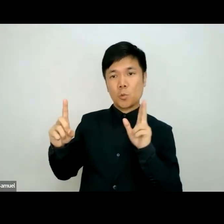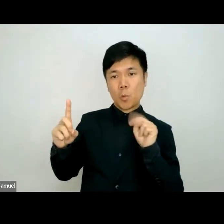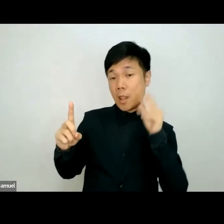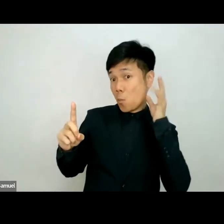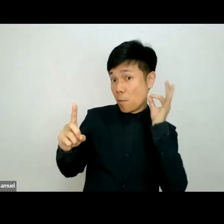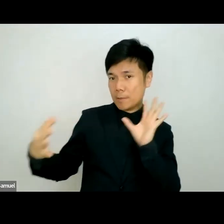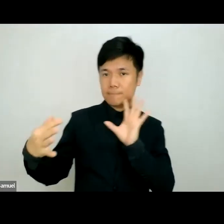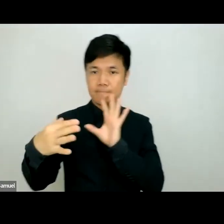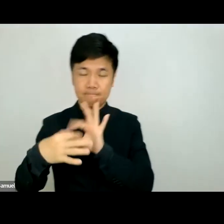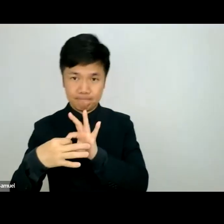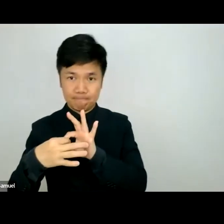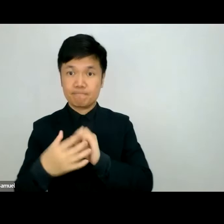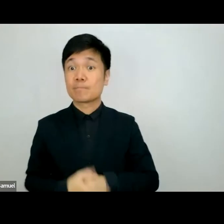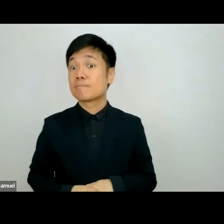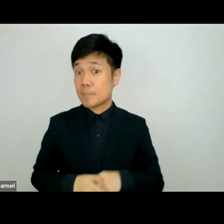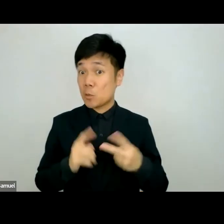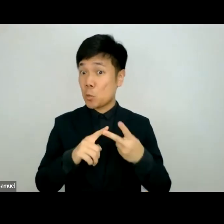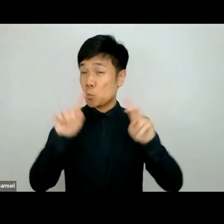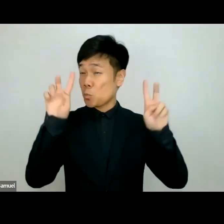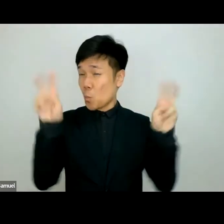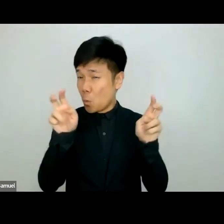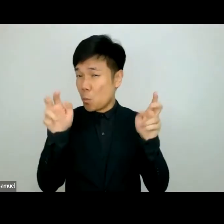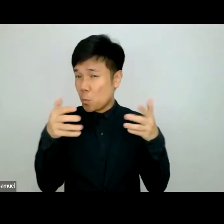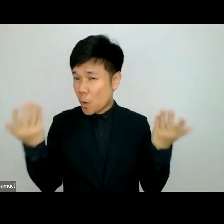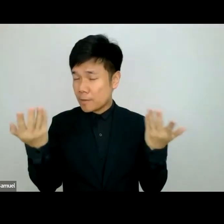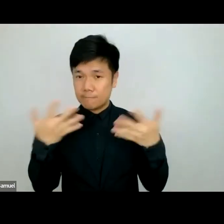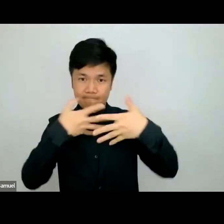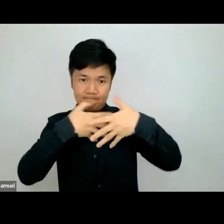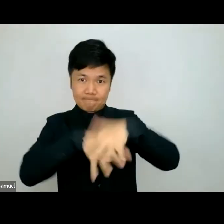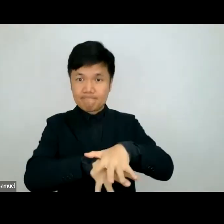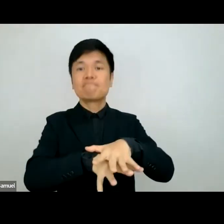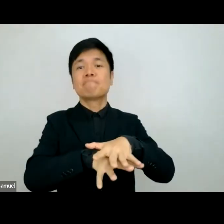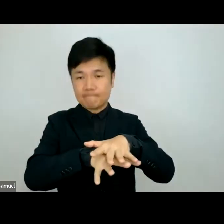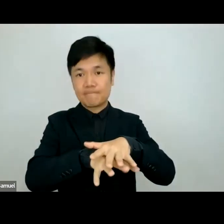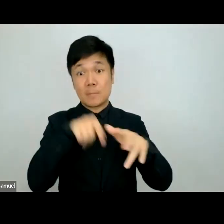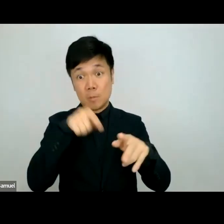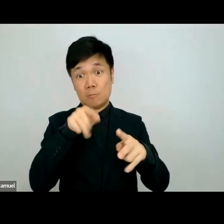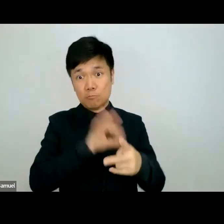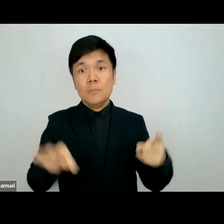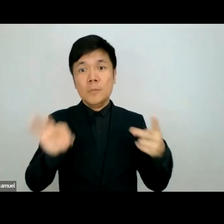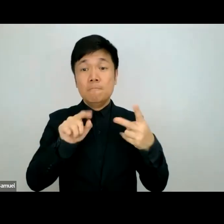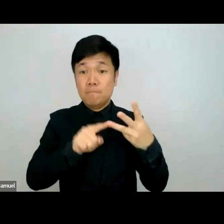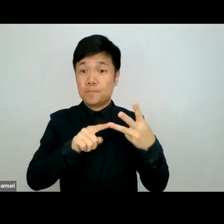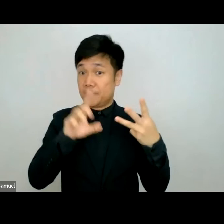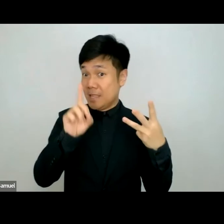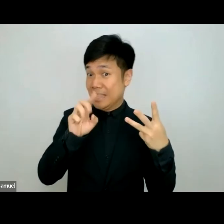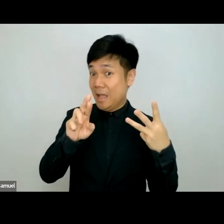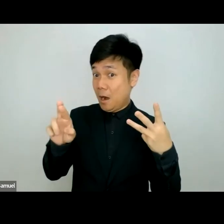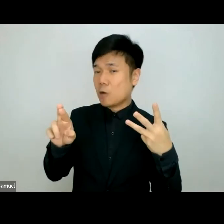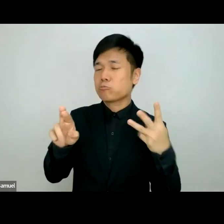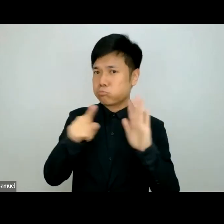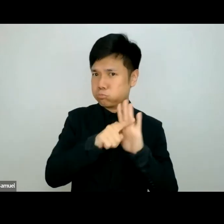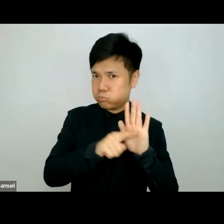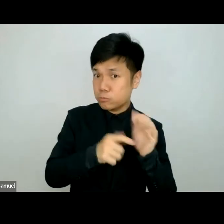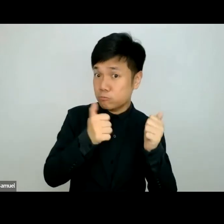d'autres partenaires. Nous voyons que l'inclusion du genre et des personnes en